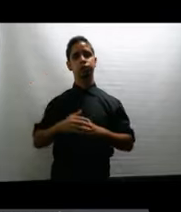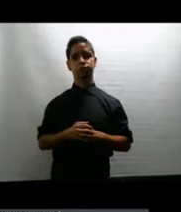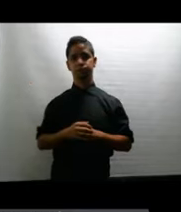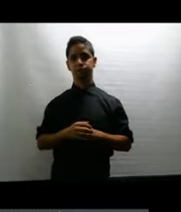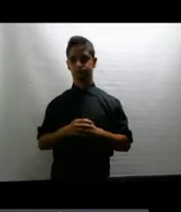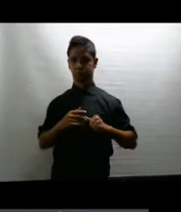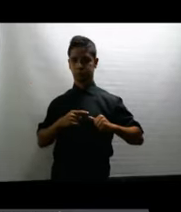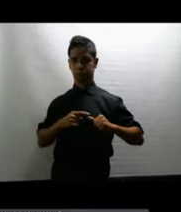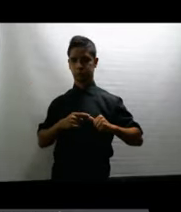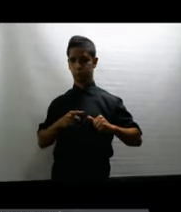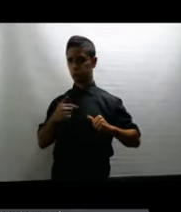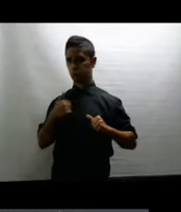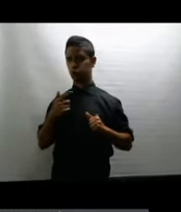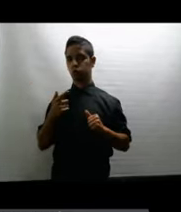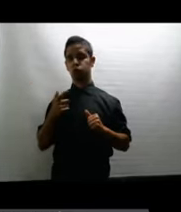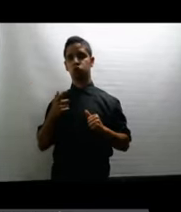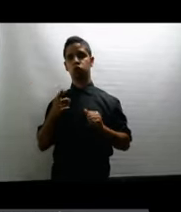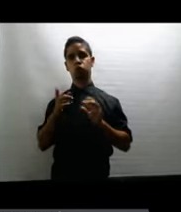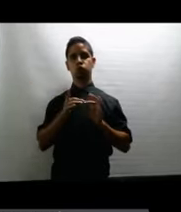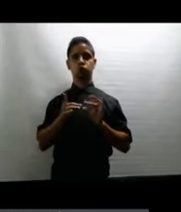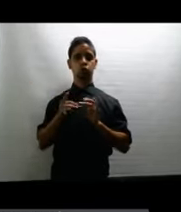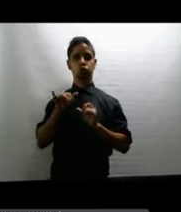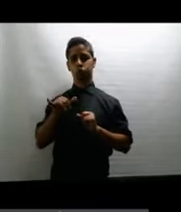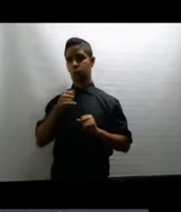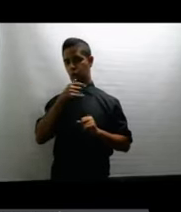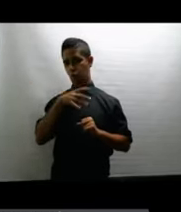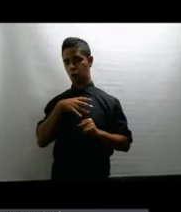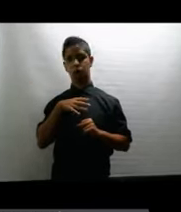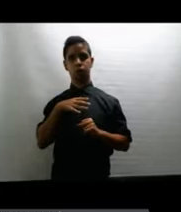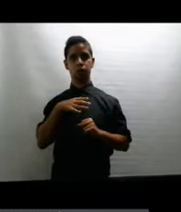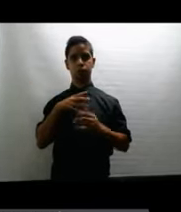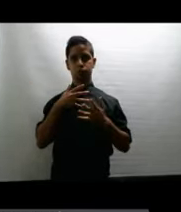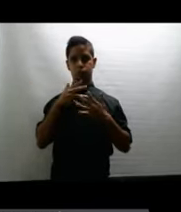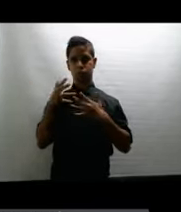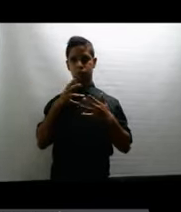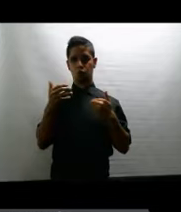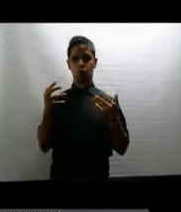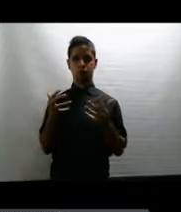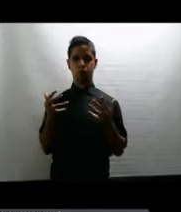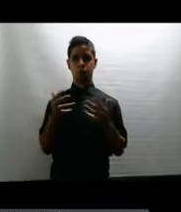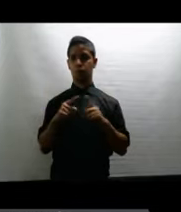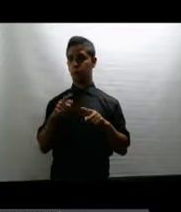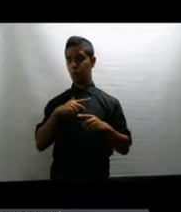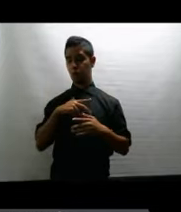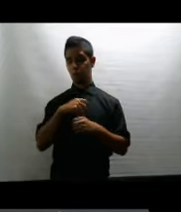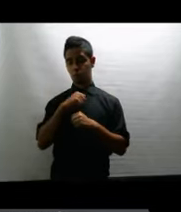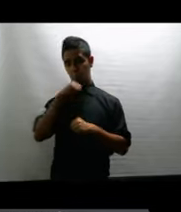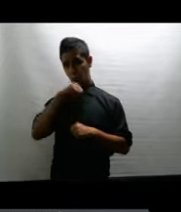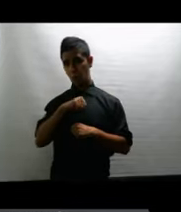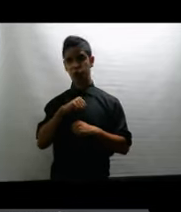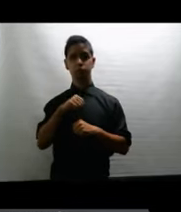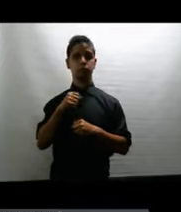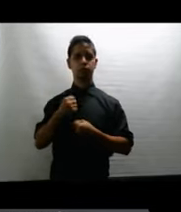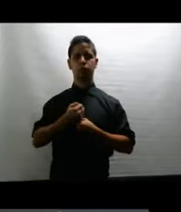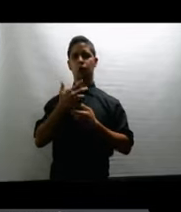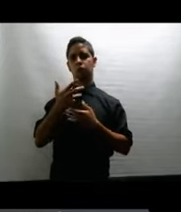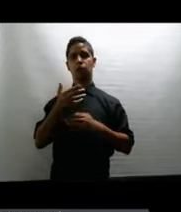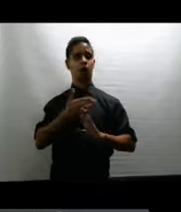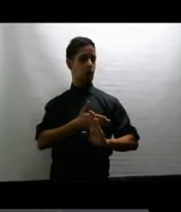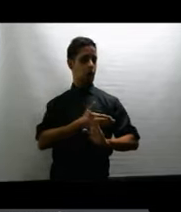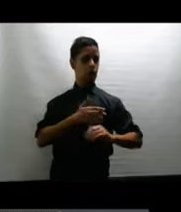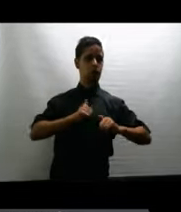primero, y yo hablo de eso en Mujer Invisible, que ustedes lo saben porque lo han visto. Yo tenía terror. A mí me encantaba cantar desde niña. Yo, en realidad, antes que ser actriz,